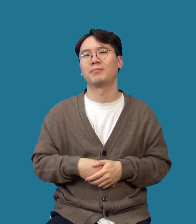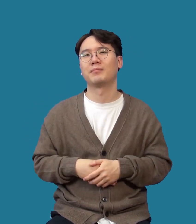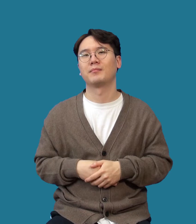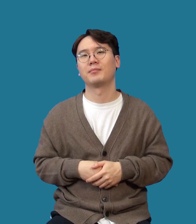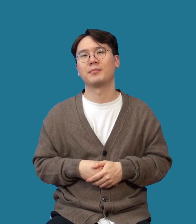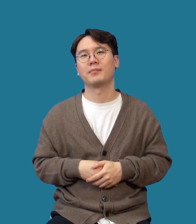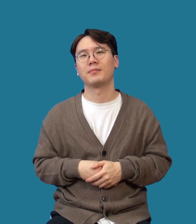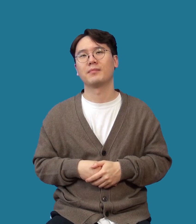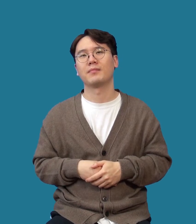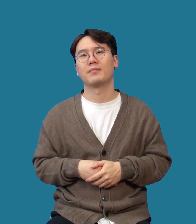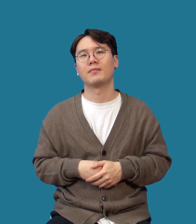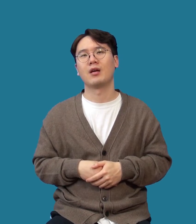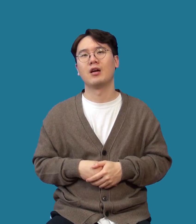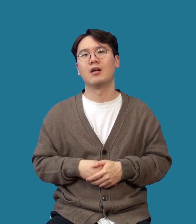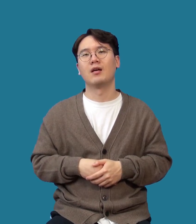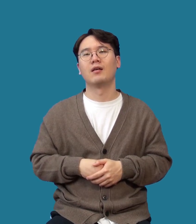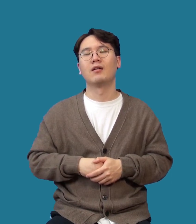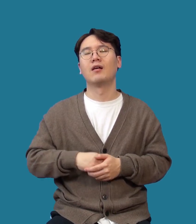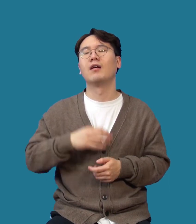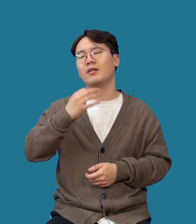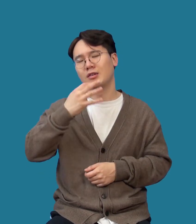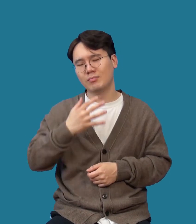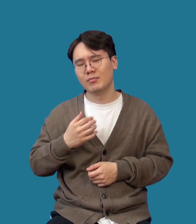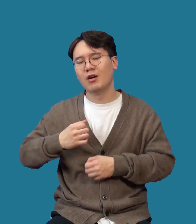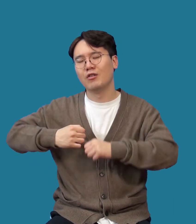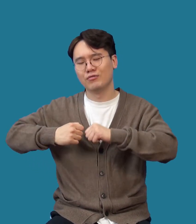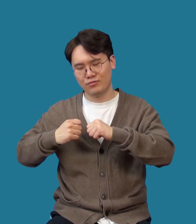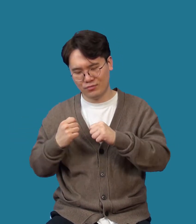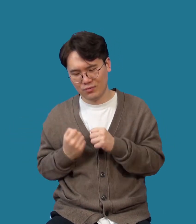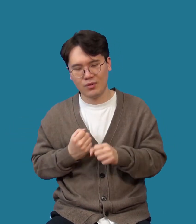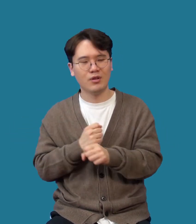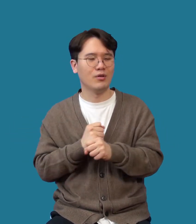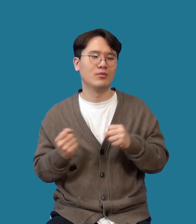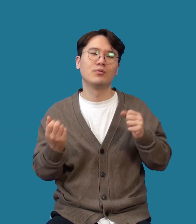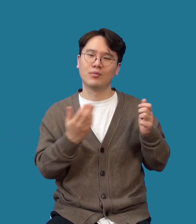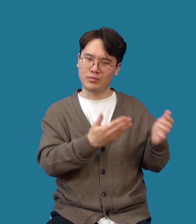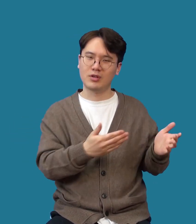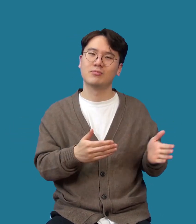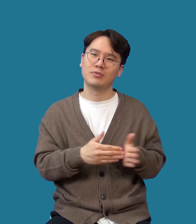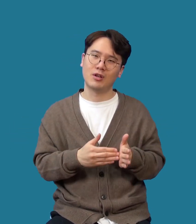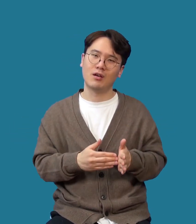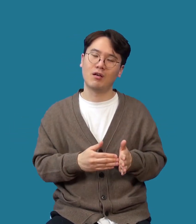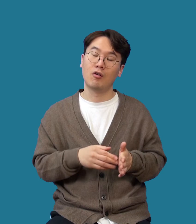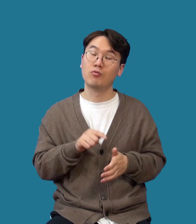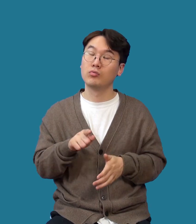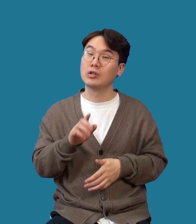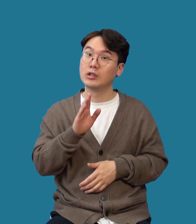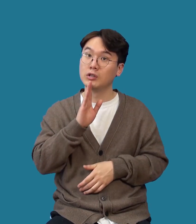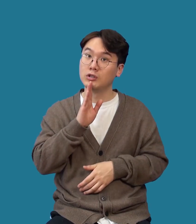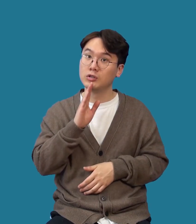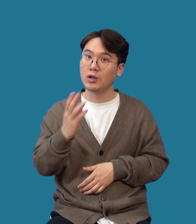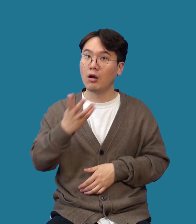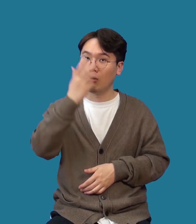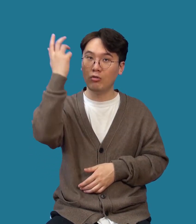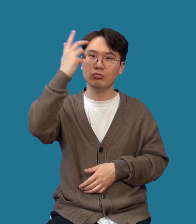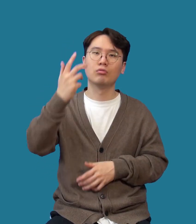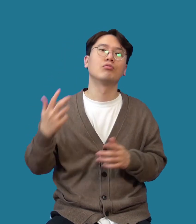힘들게 순종해서 용서를 했습니다. 그러자 거짓말처럼 성령으로